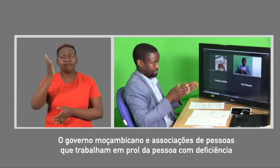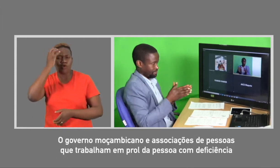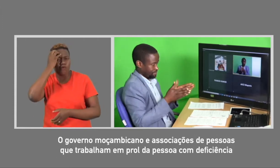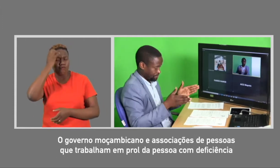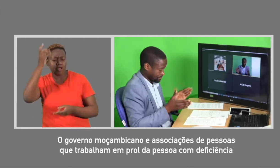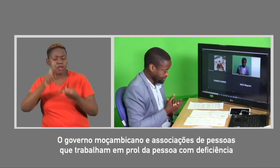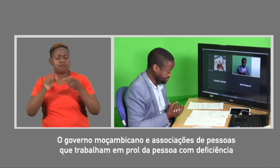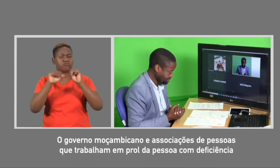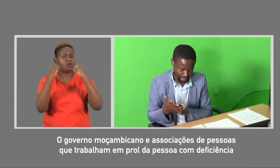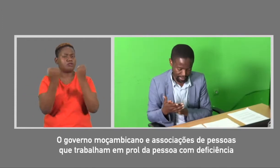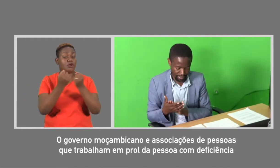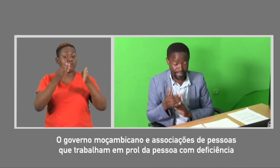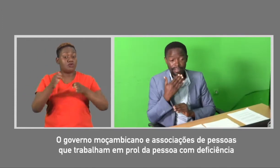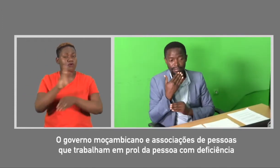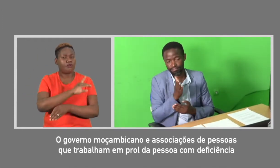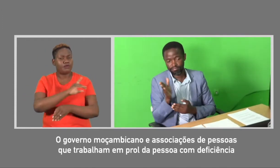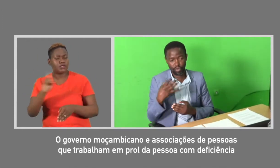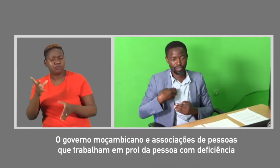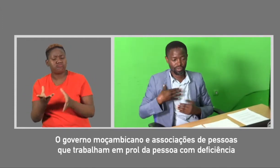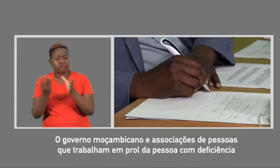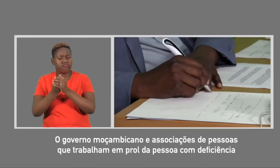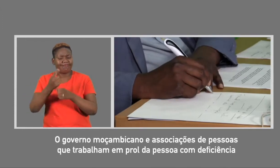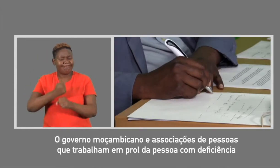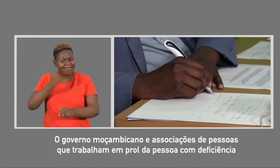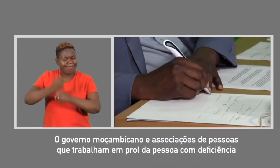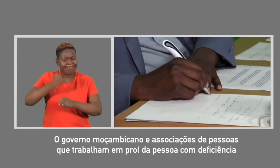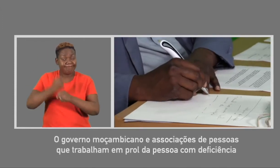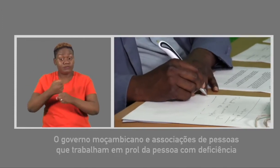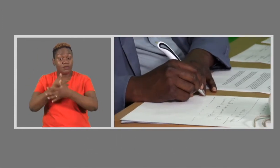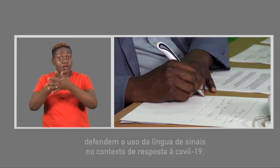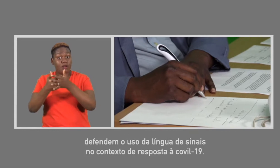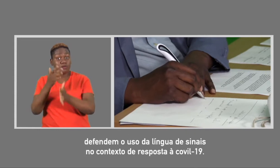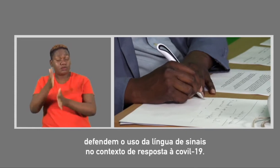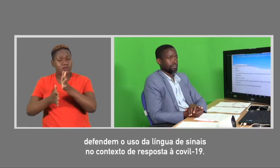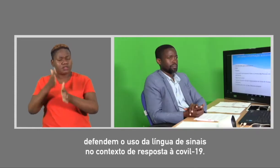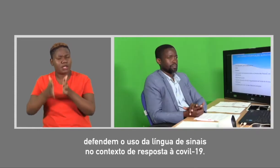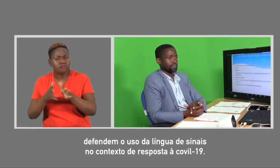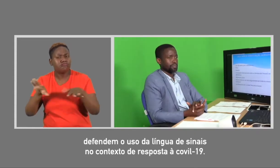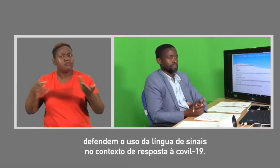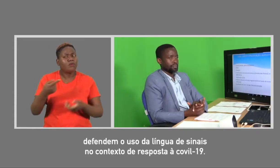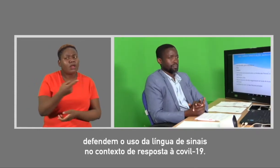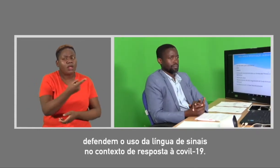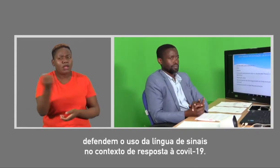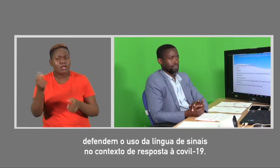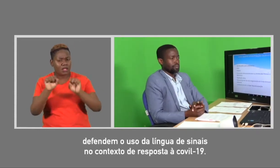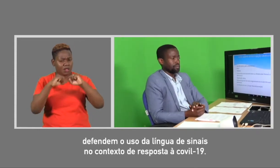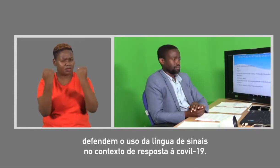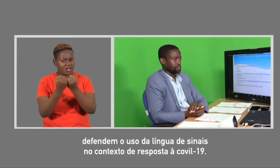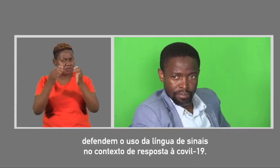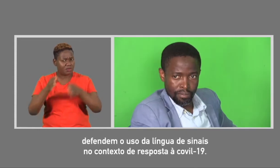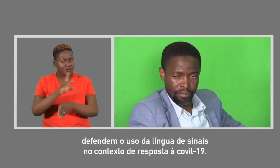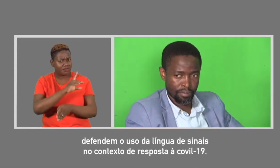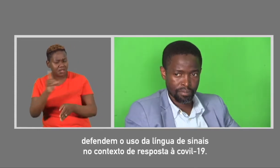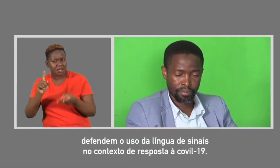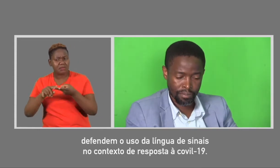O governo moçambicano e associações que trabalham em prol da pessoa com deficiência defendem o uso de língua de sinais no contexto da